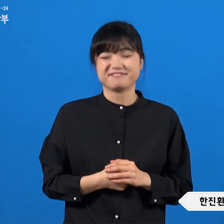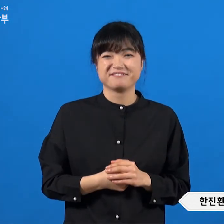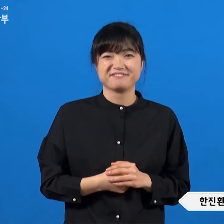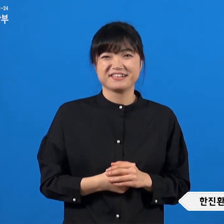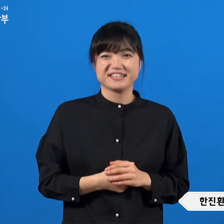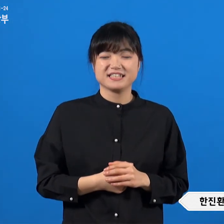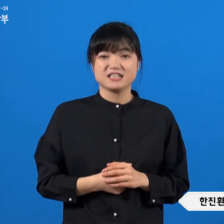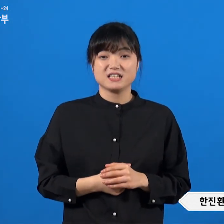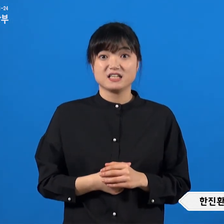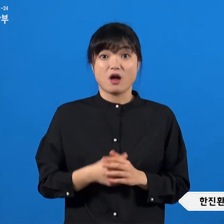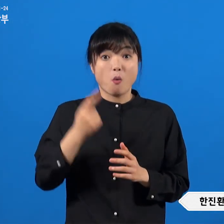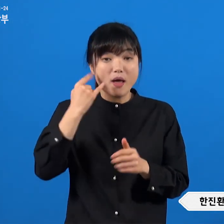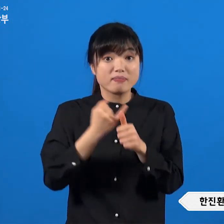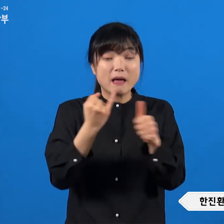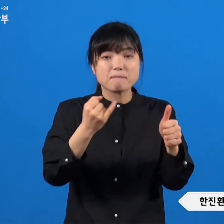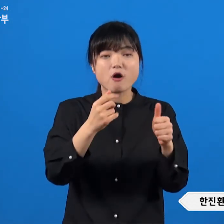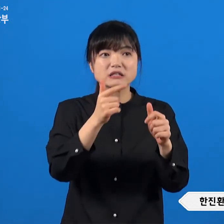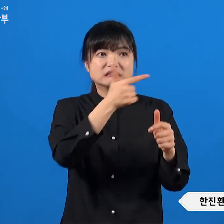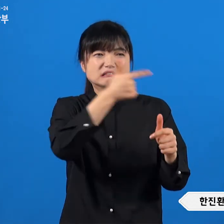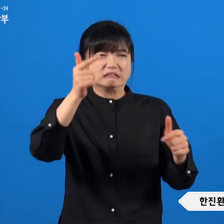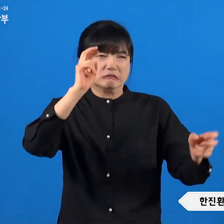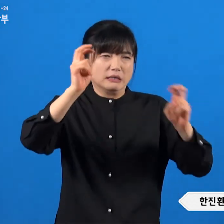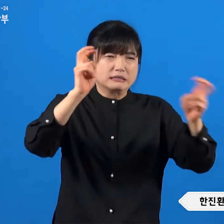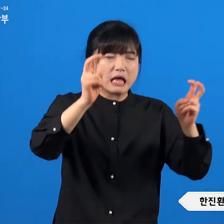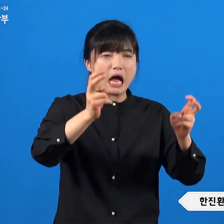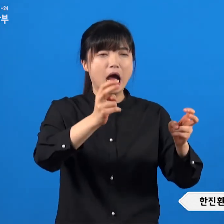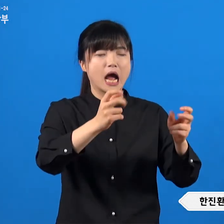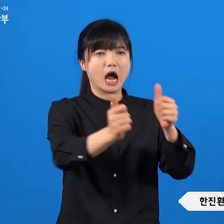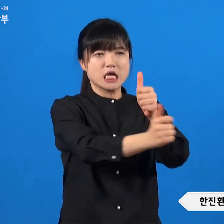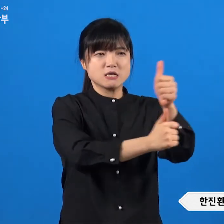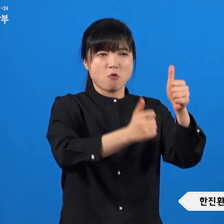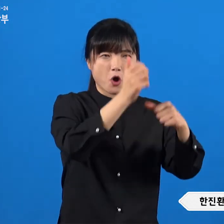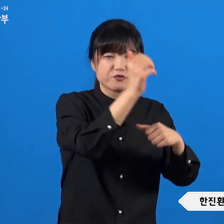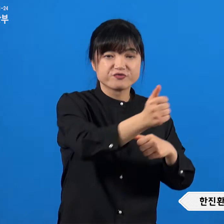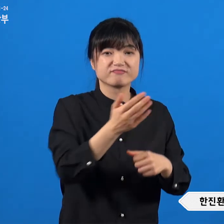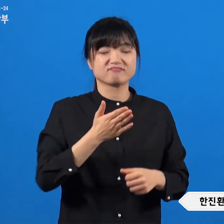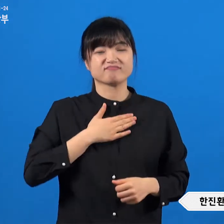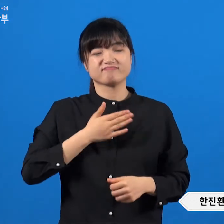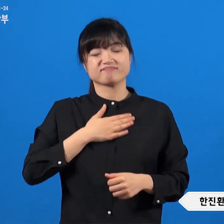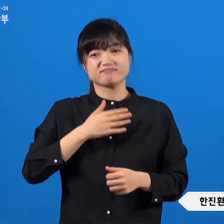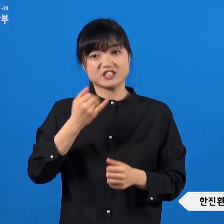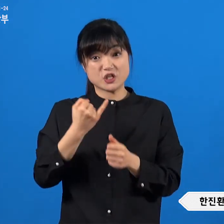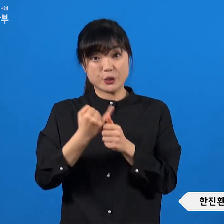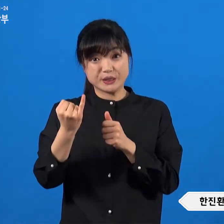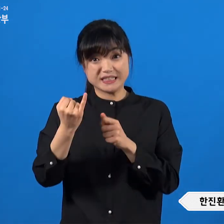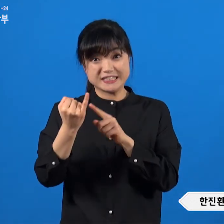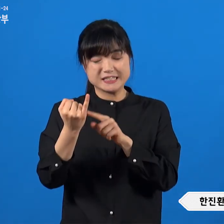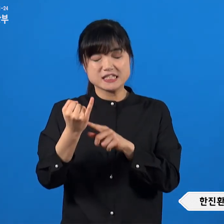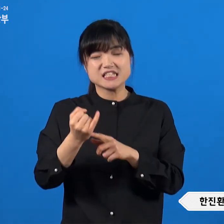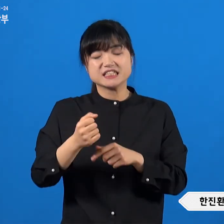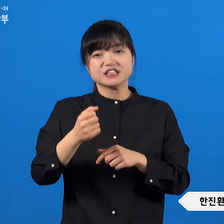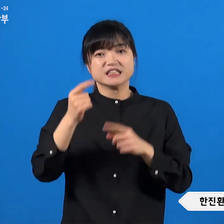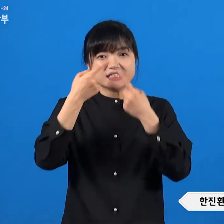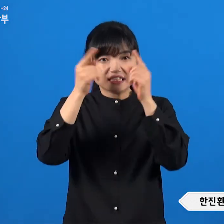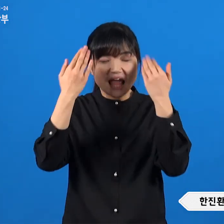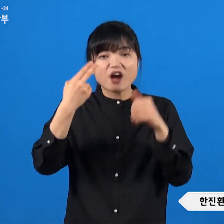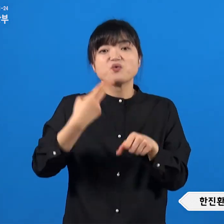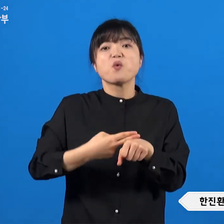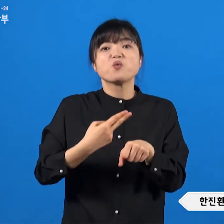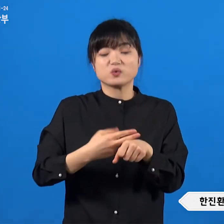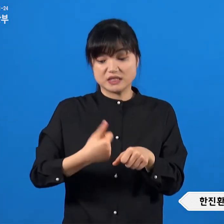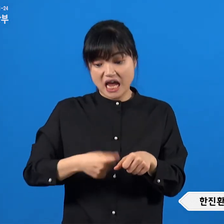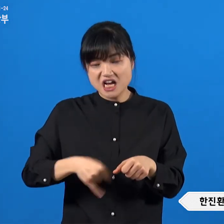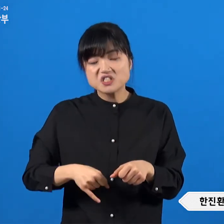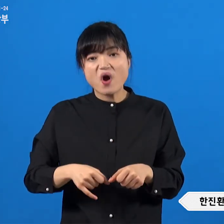남편이 대기업 이사지요, 자기는 뭐 대학 교수지요, 아이들 공부 잘하지요. 그러니까